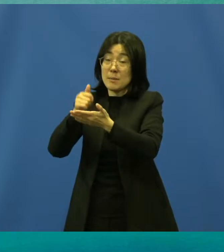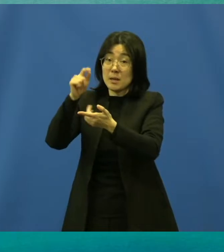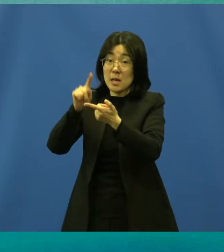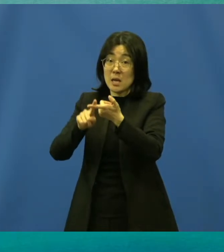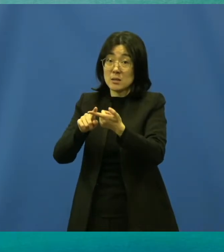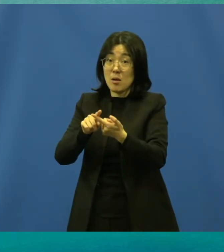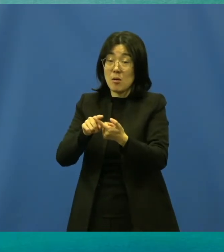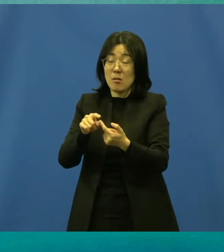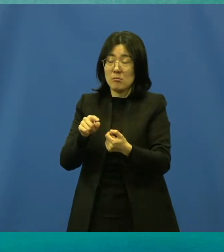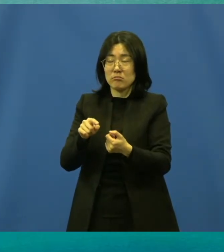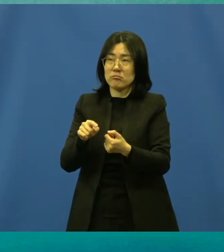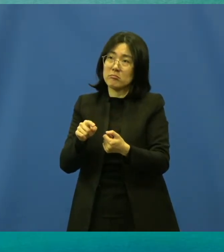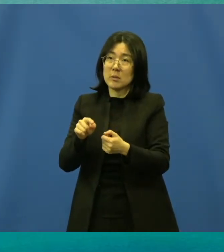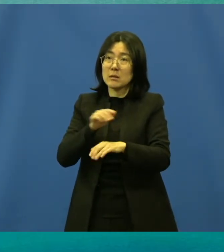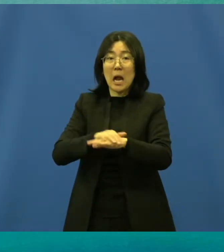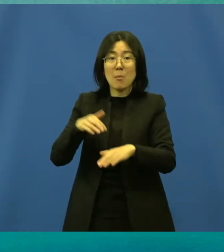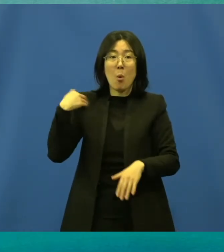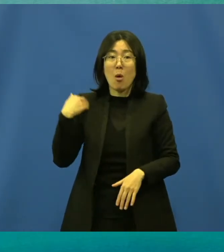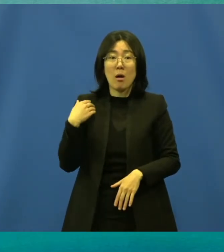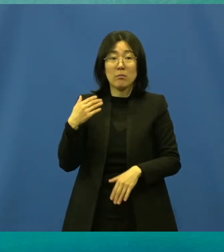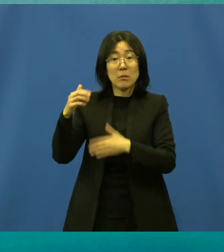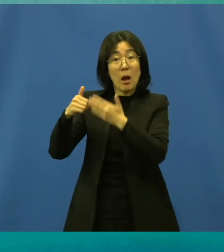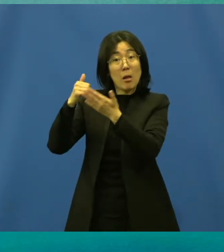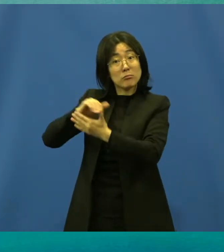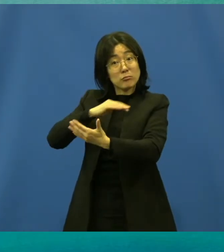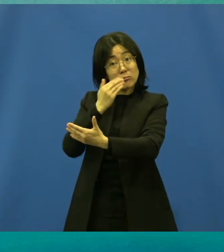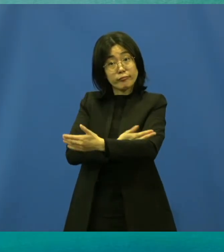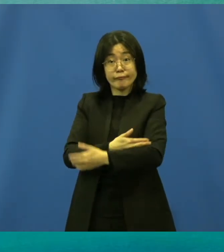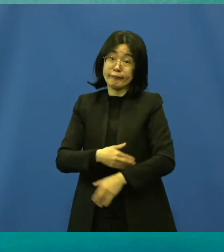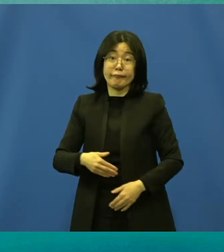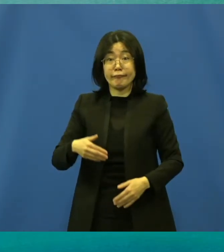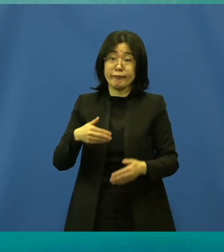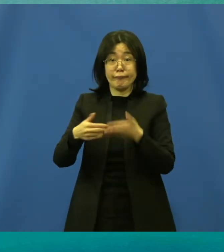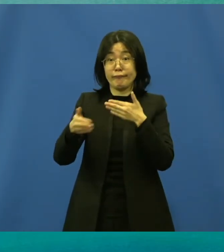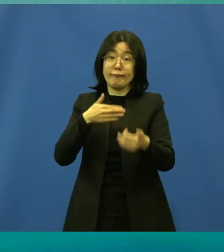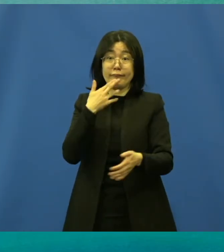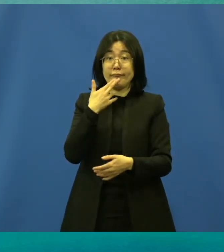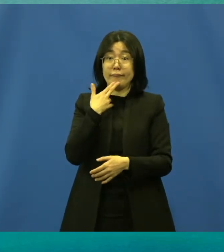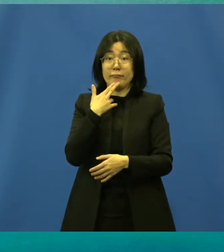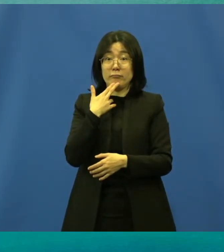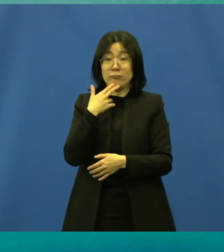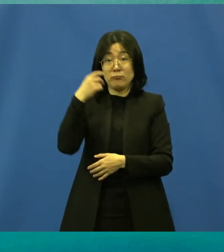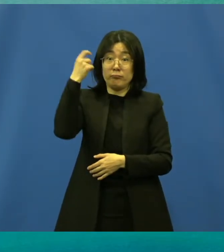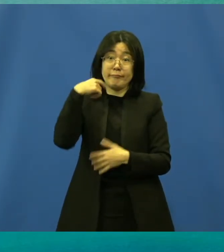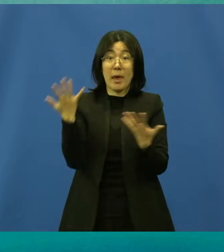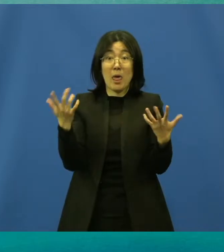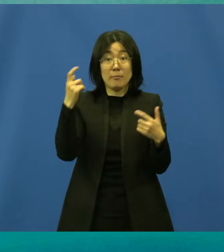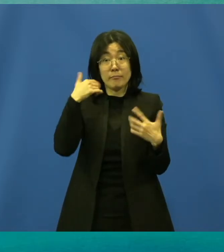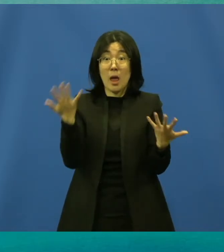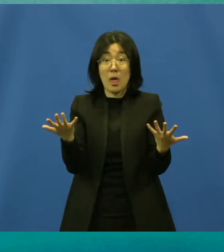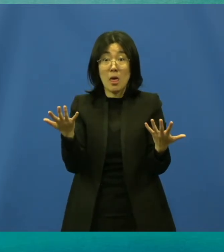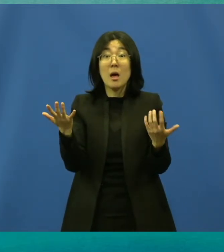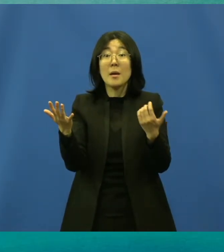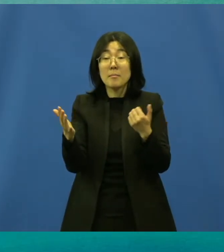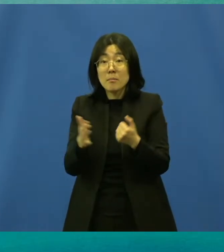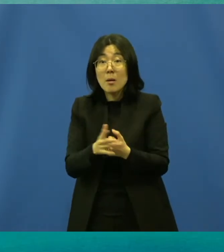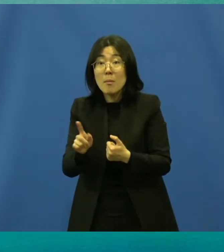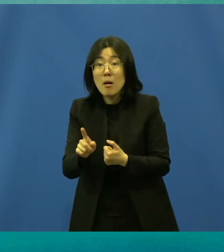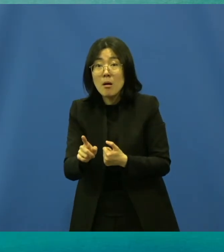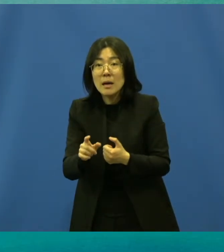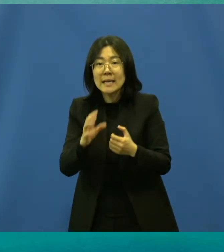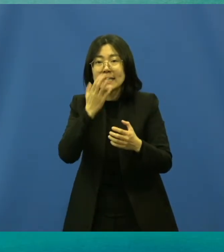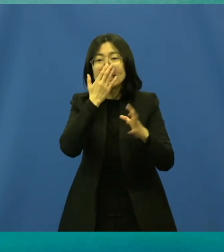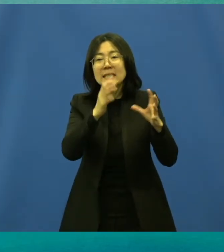우리가 하나님이 누구이신지를 잘 모르는 거예요. 이게 화근이에요. 이게 화근. 이스라엘의 화근이에요.